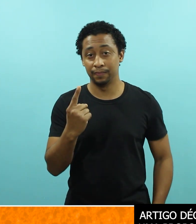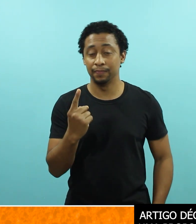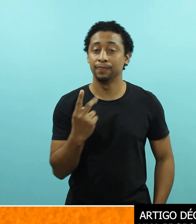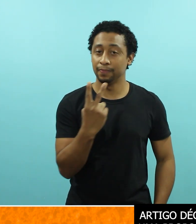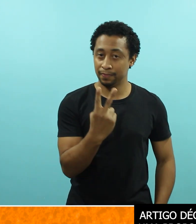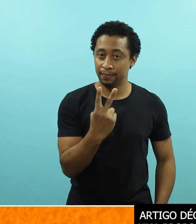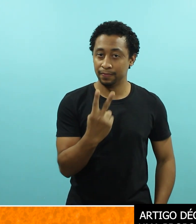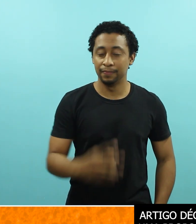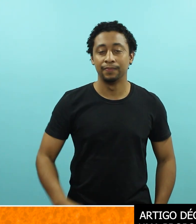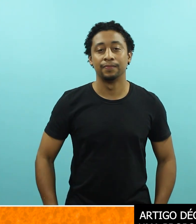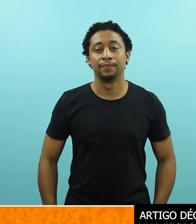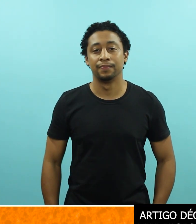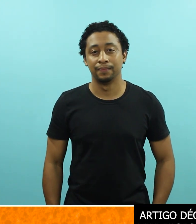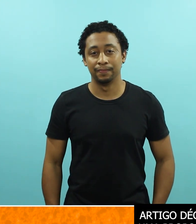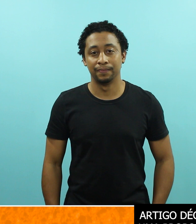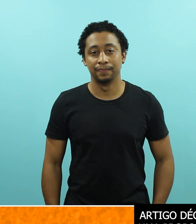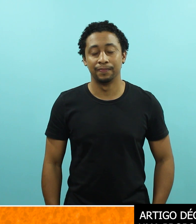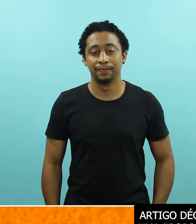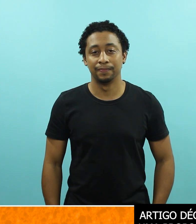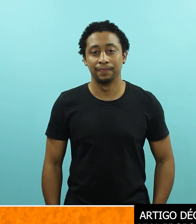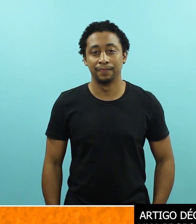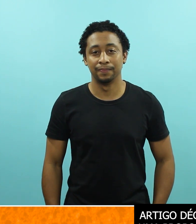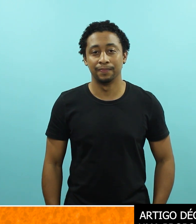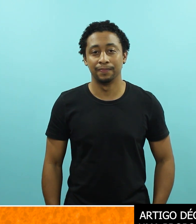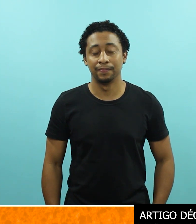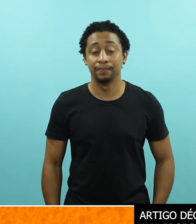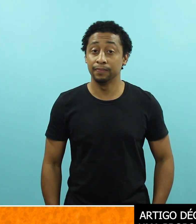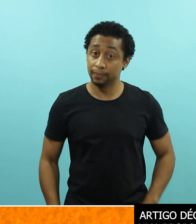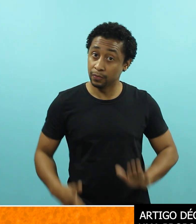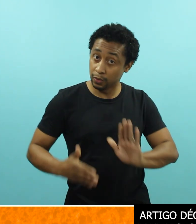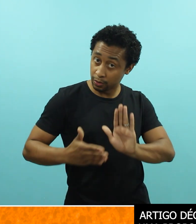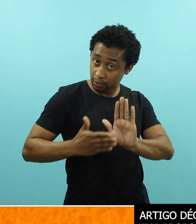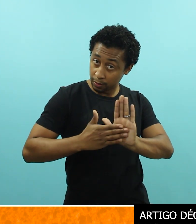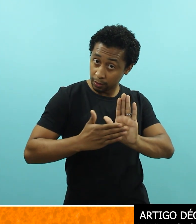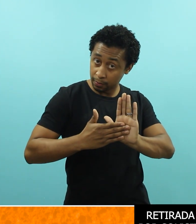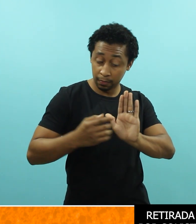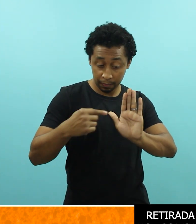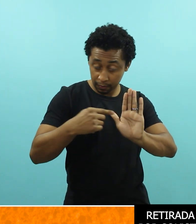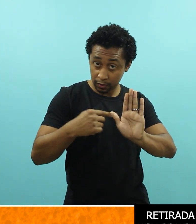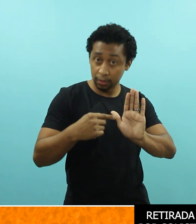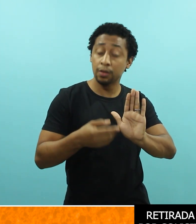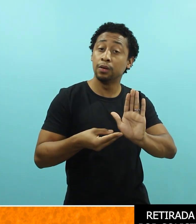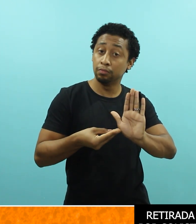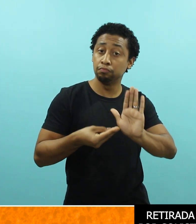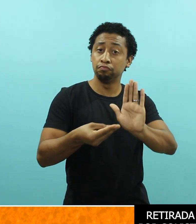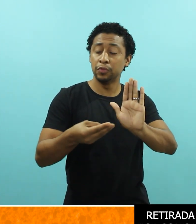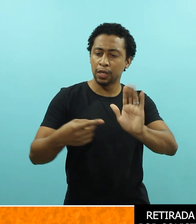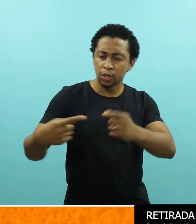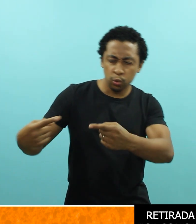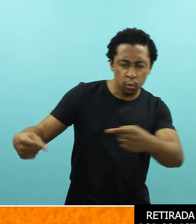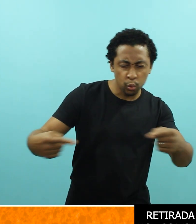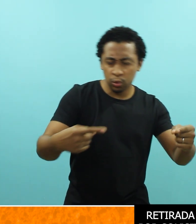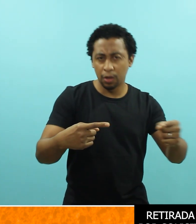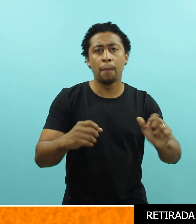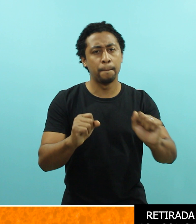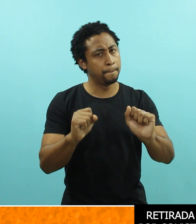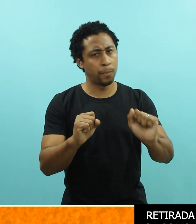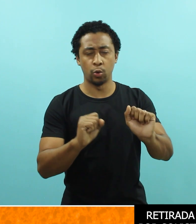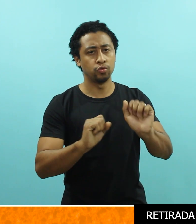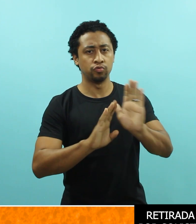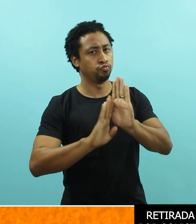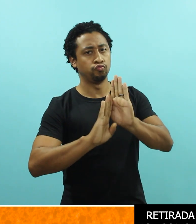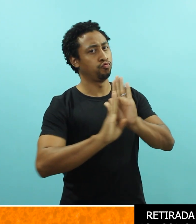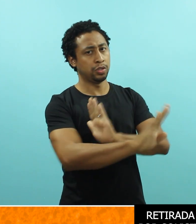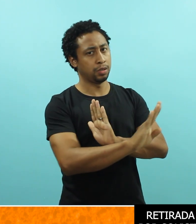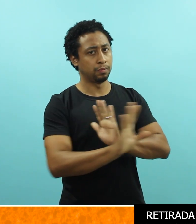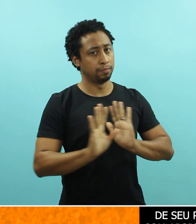Artigo 12º. Uma proposta poderá ser retirada de discussão por